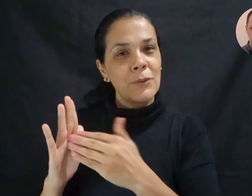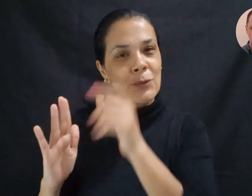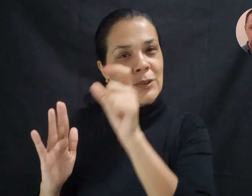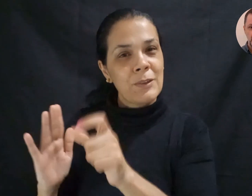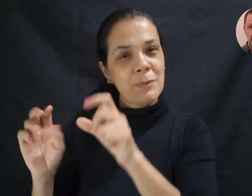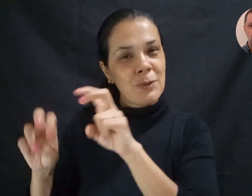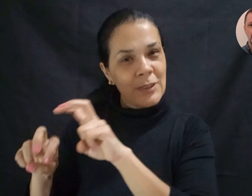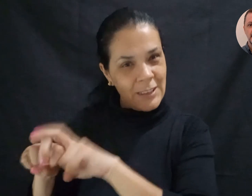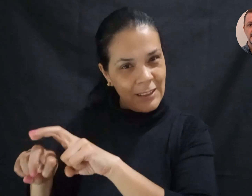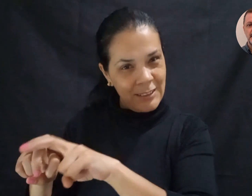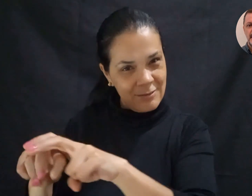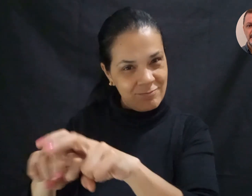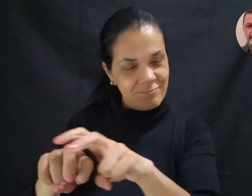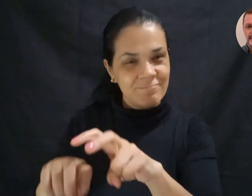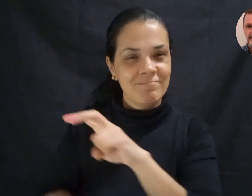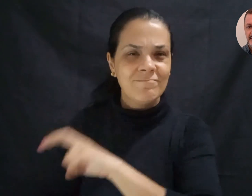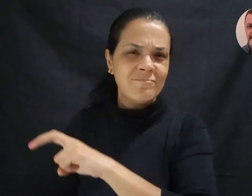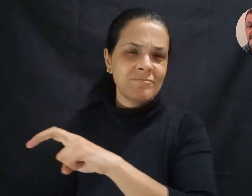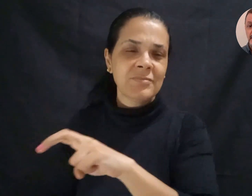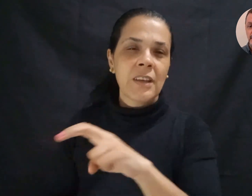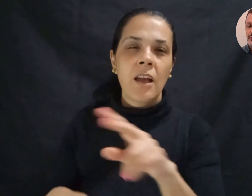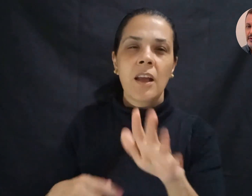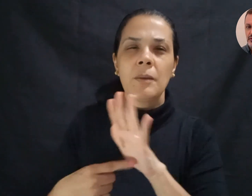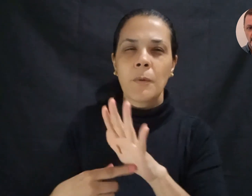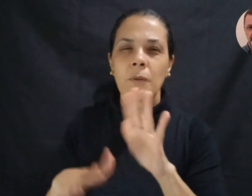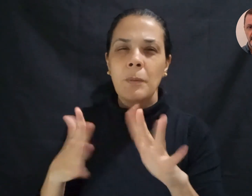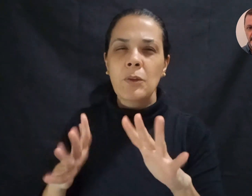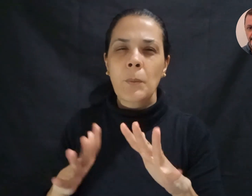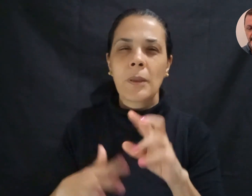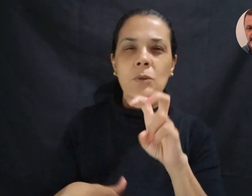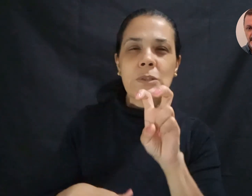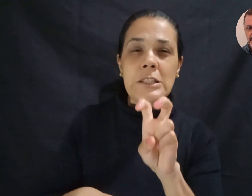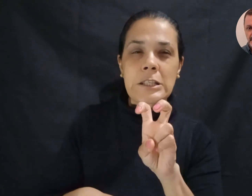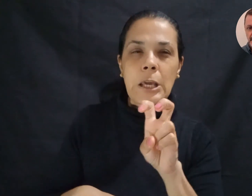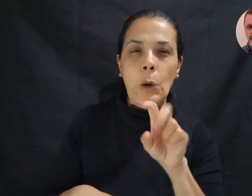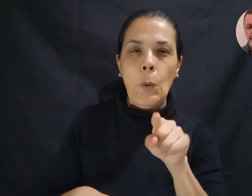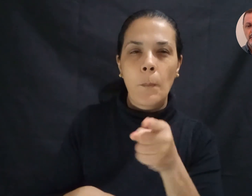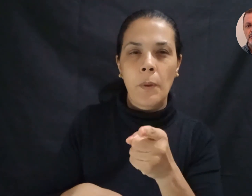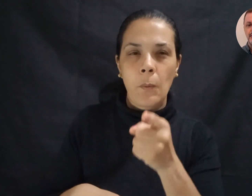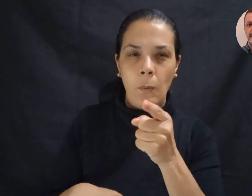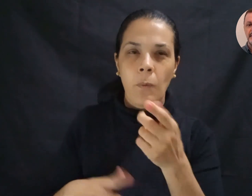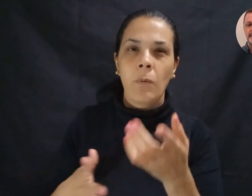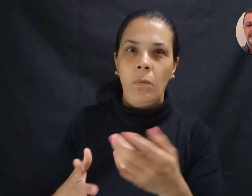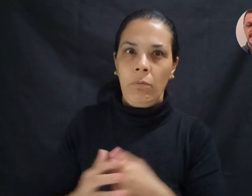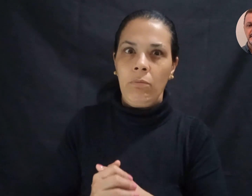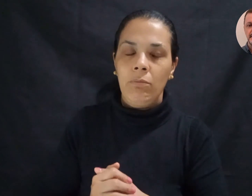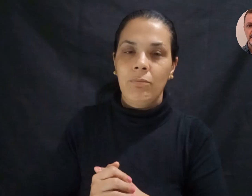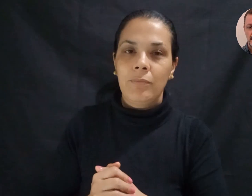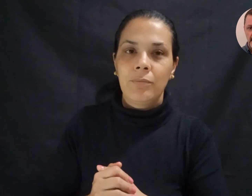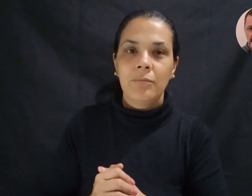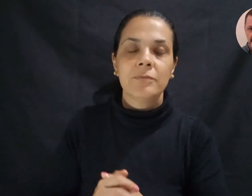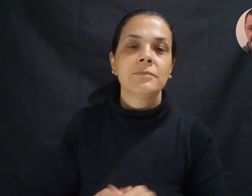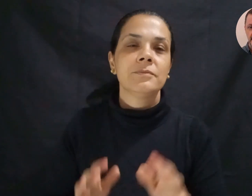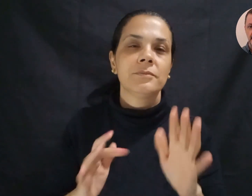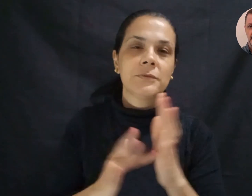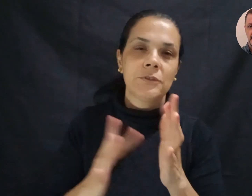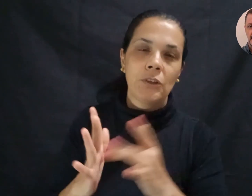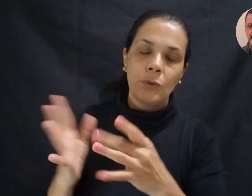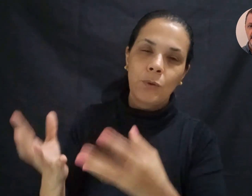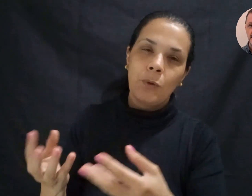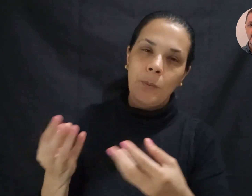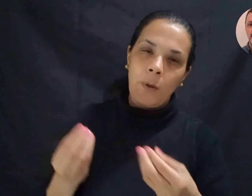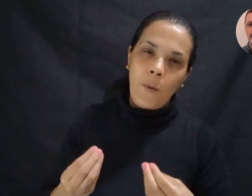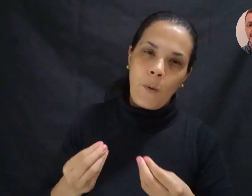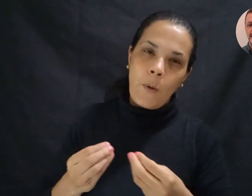texto evangélico dá conta de que eram aproximadamente 5.000 pessoas ali. Jesus tomou os pães, deu graças